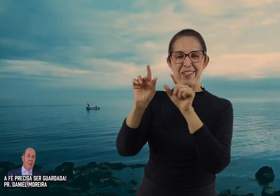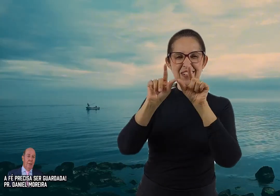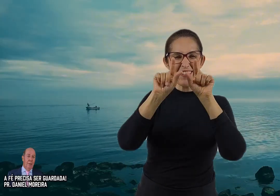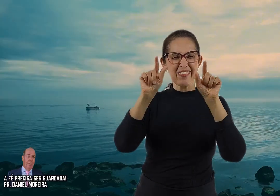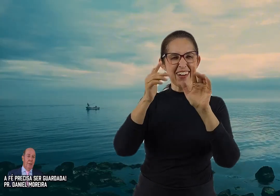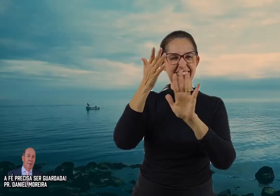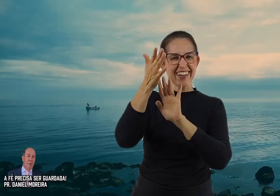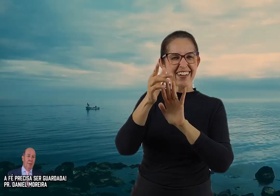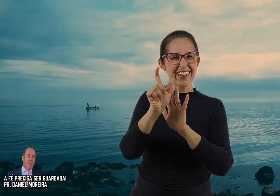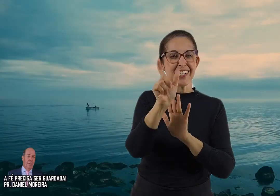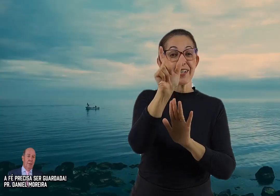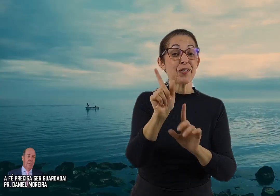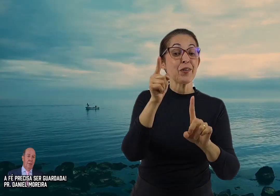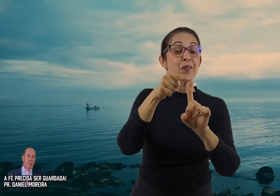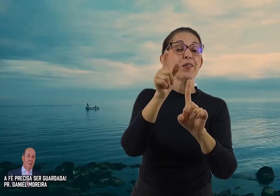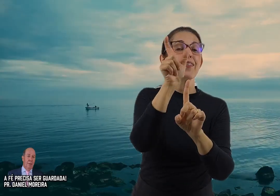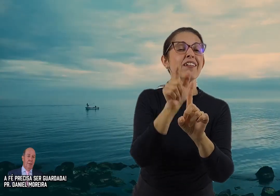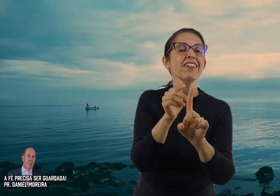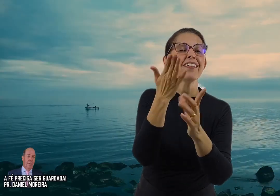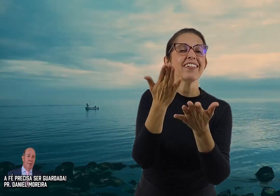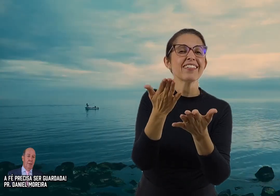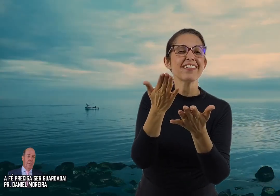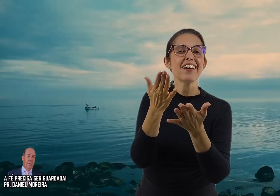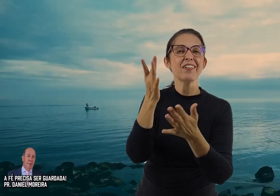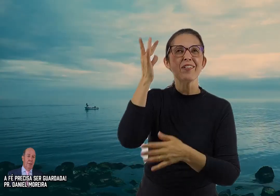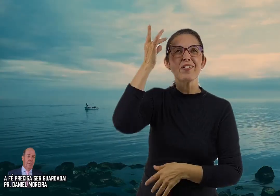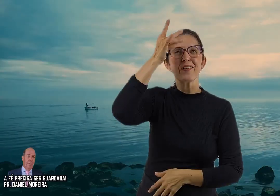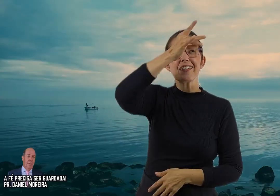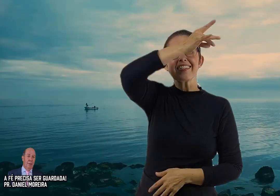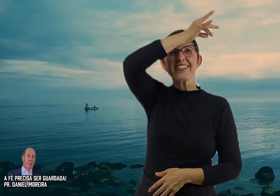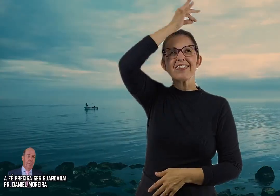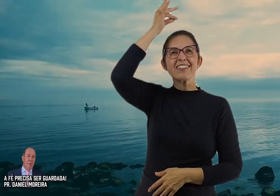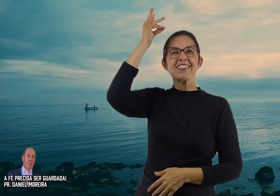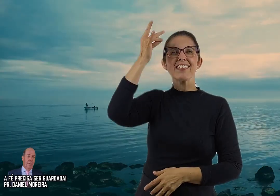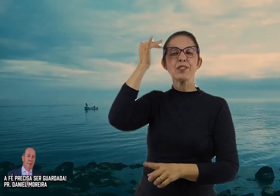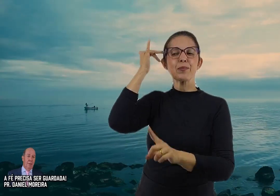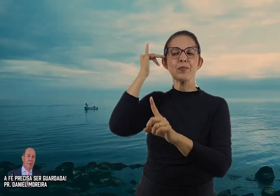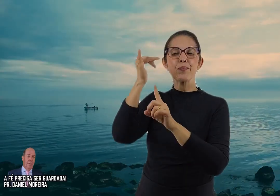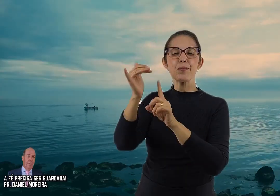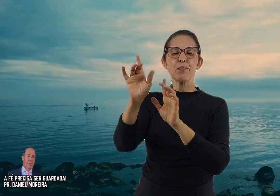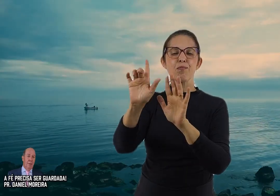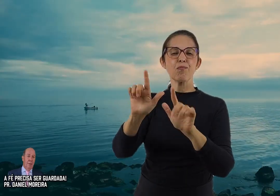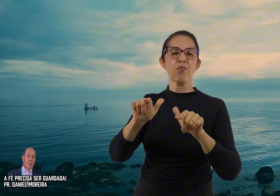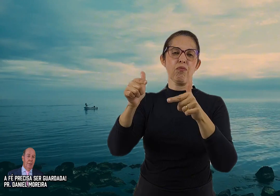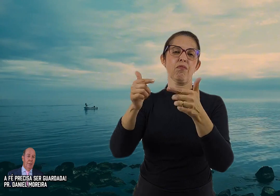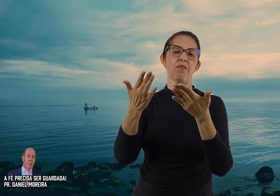uma pessoa, é o Espírito de profecia agindo.